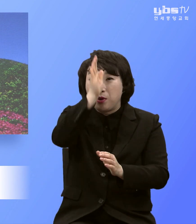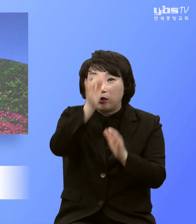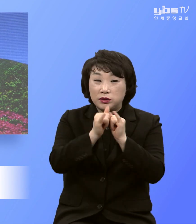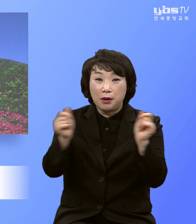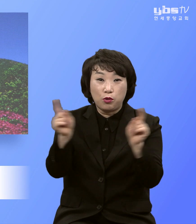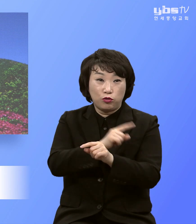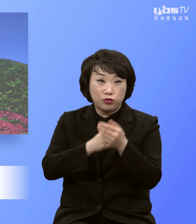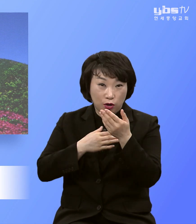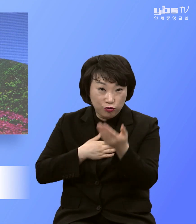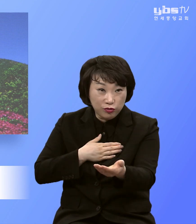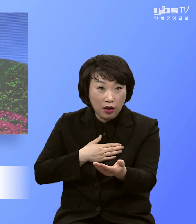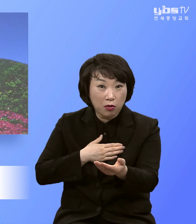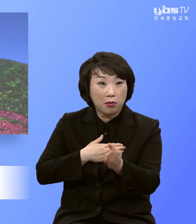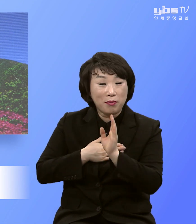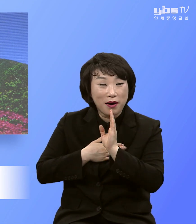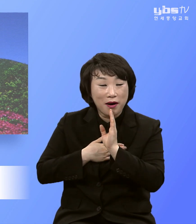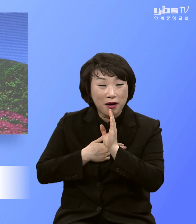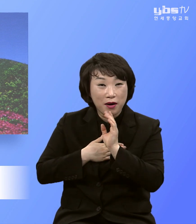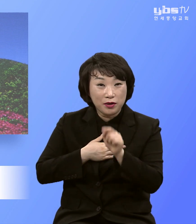자를 구원하리니